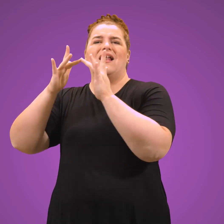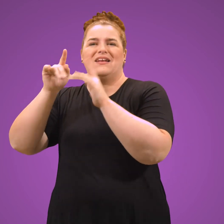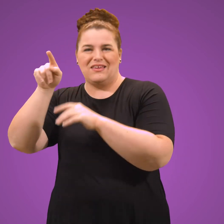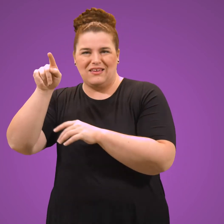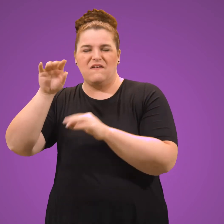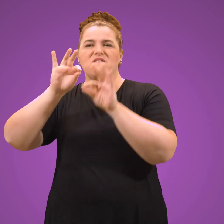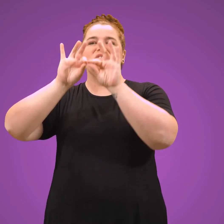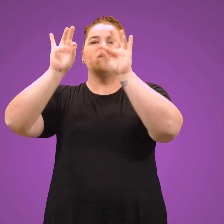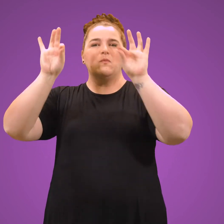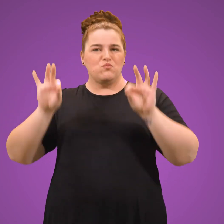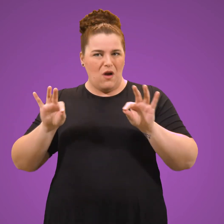provincial.